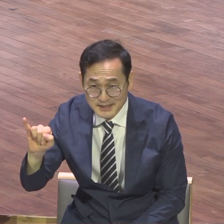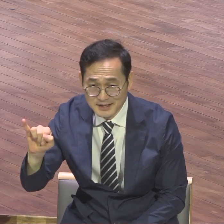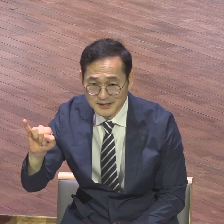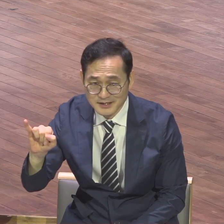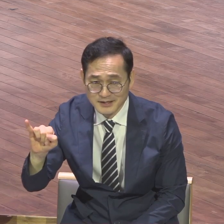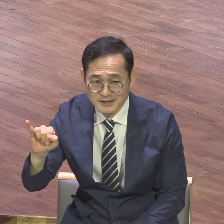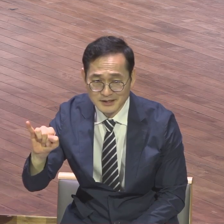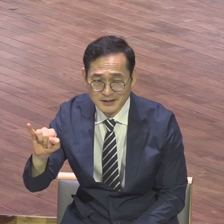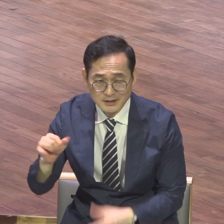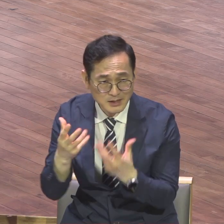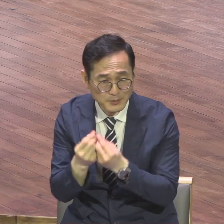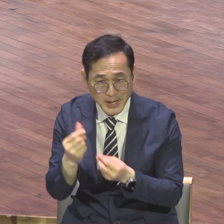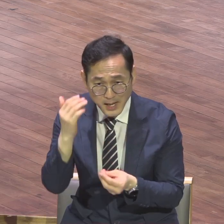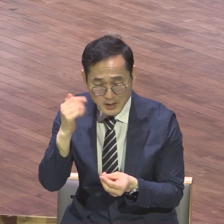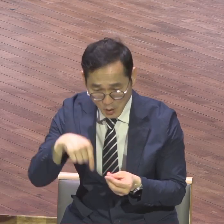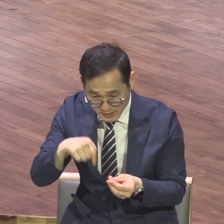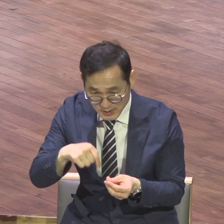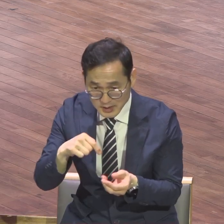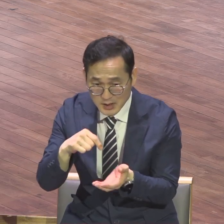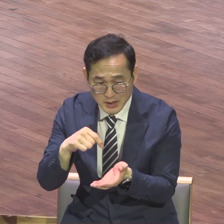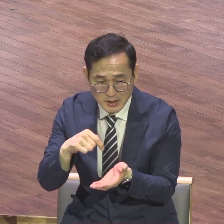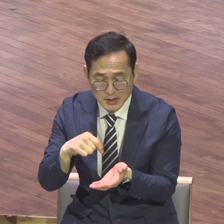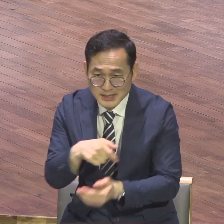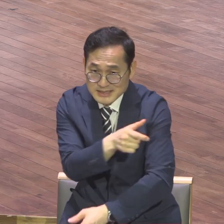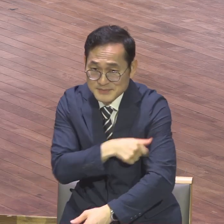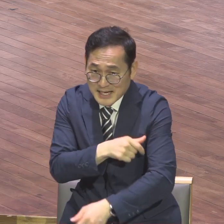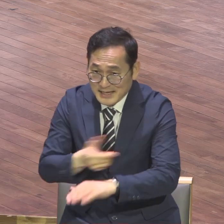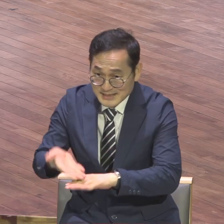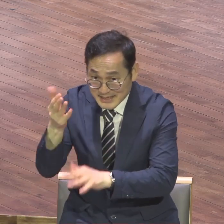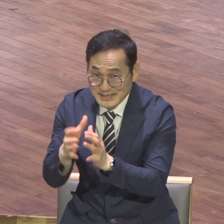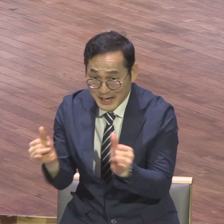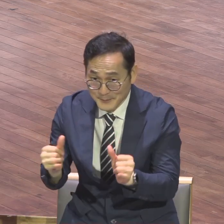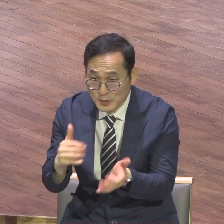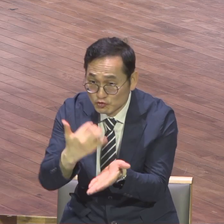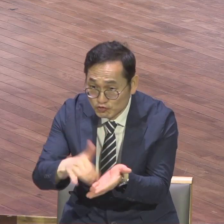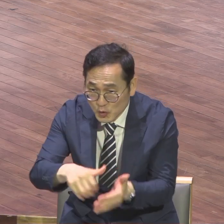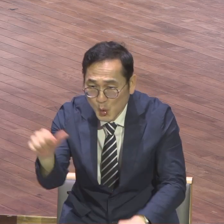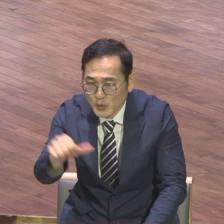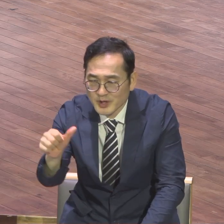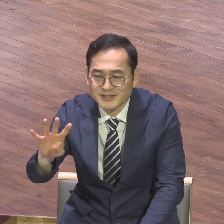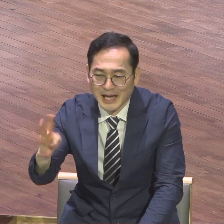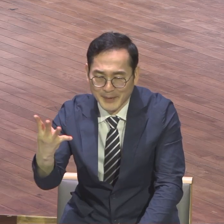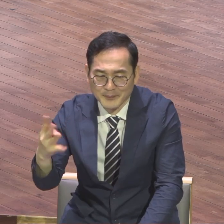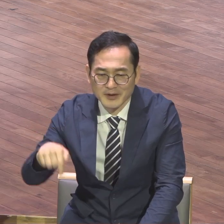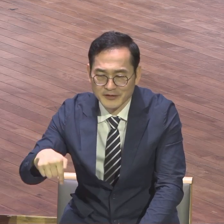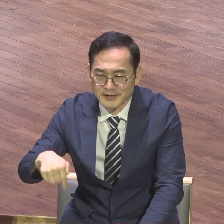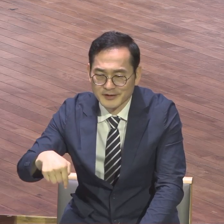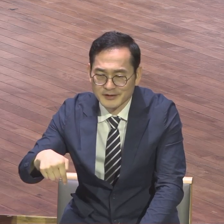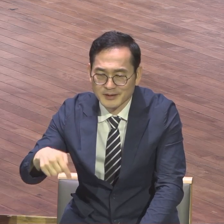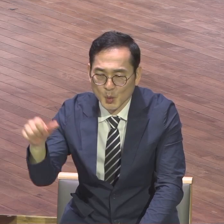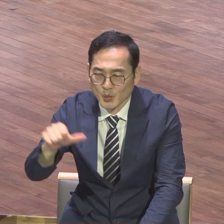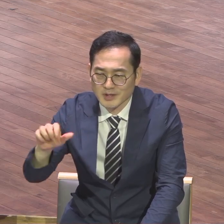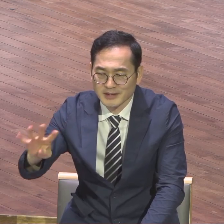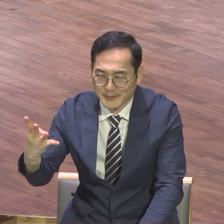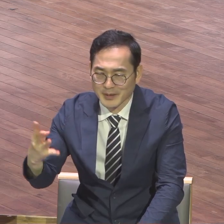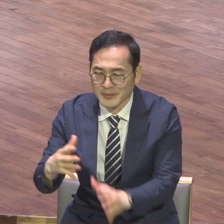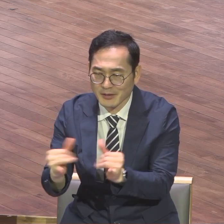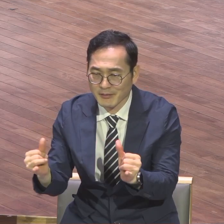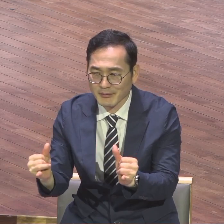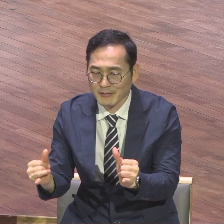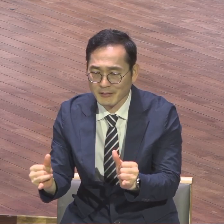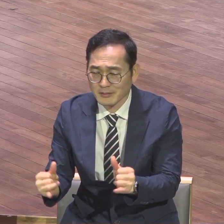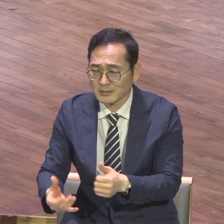뭐 5,400 몇십 명이요. 재직이 집사 이상으로. 그런데 이 직분을 소홀하게 되면 어떻게